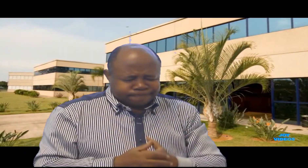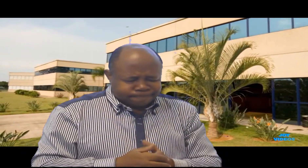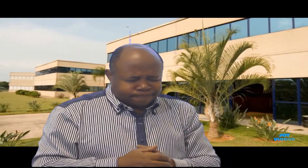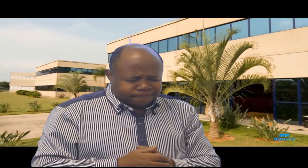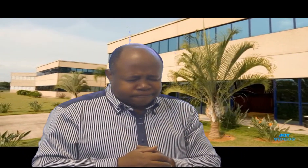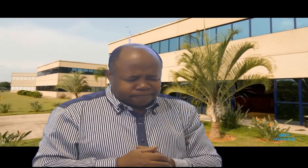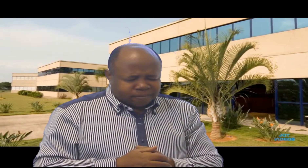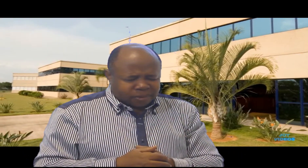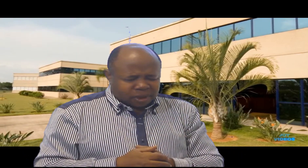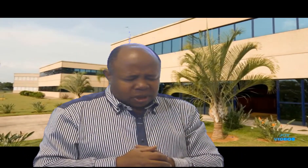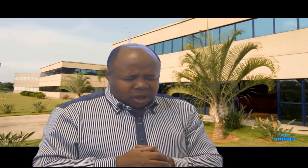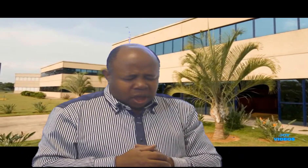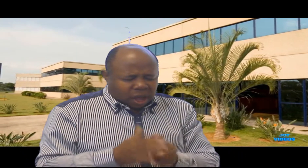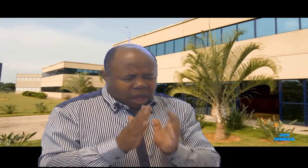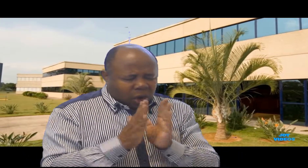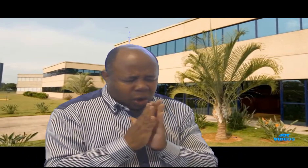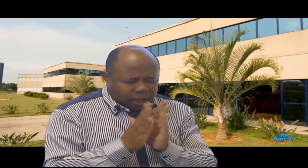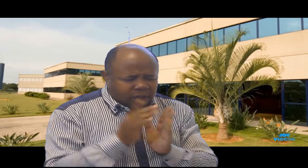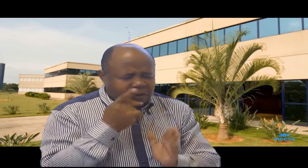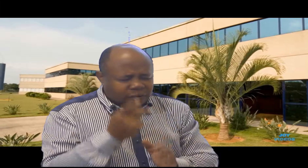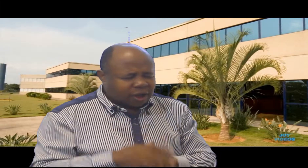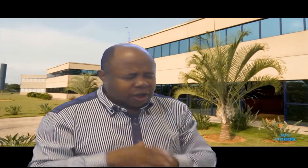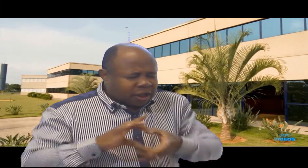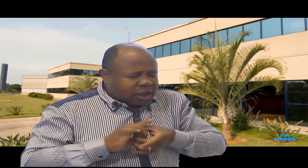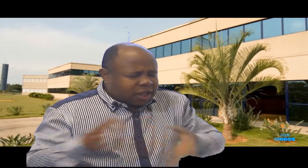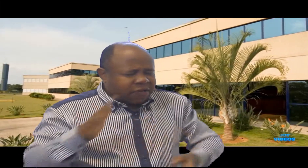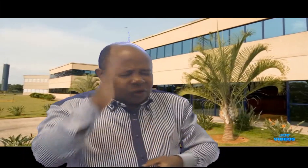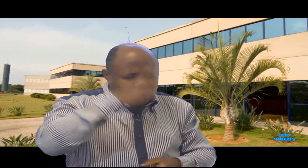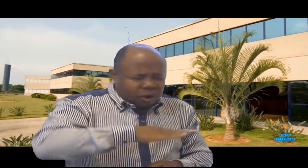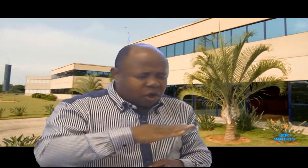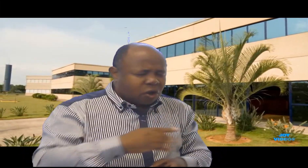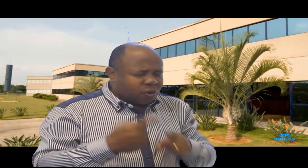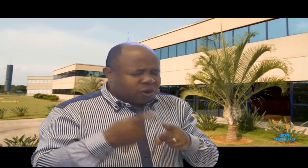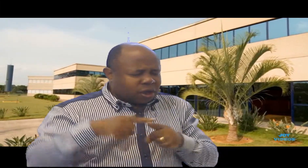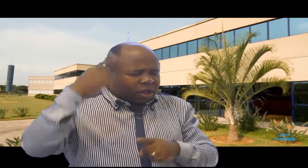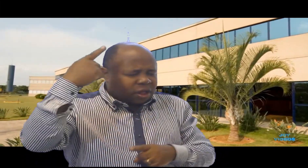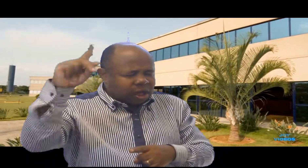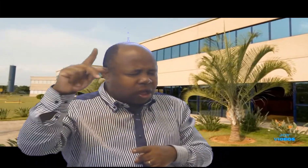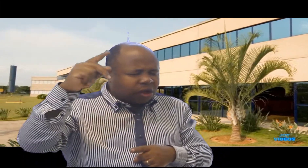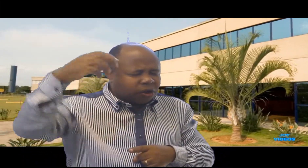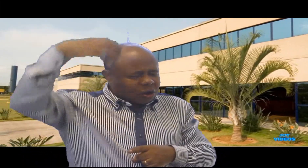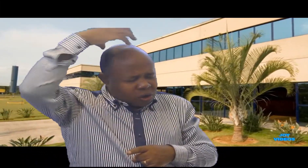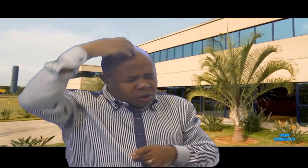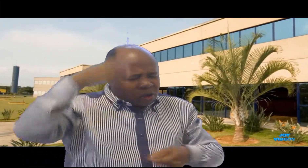E fala, Senhor Deus, livra-nos do mal, porque teu é o reino, o poder e a glória para sempre.